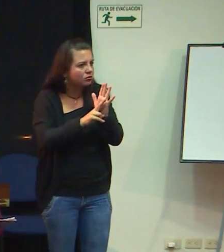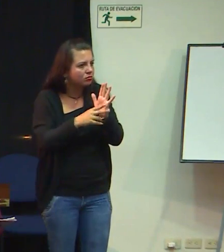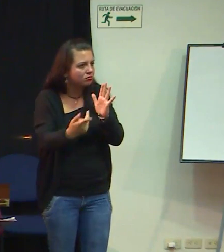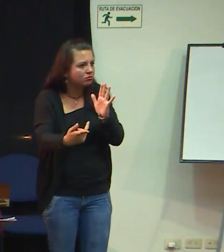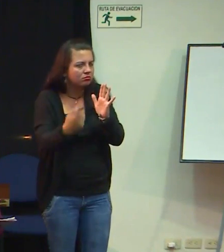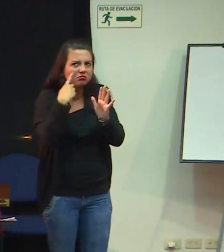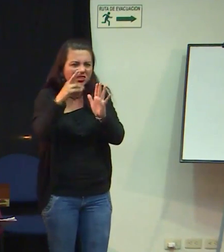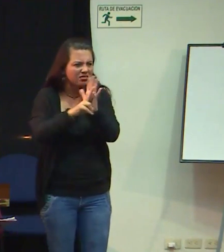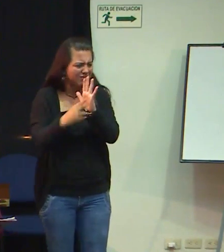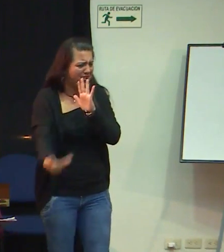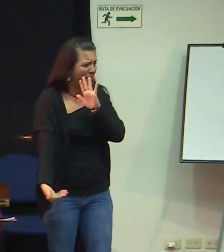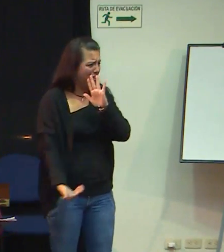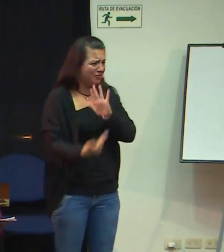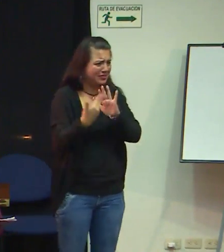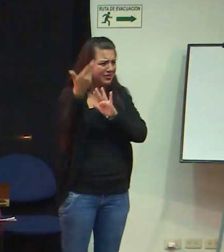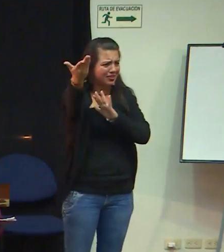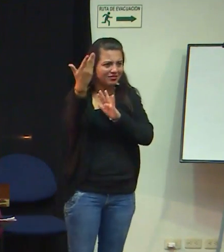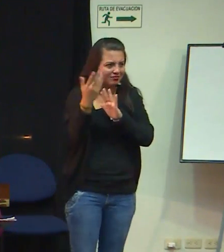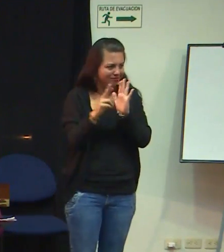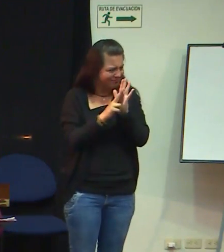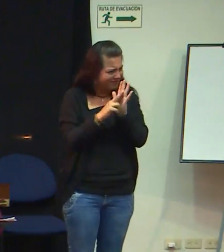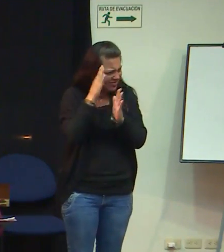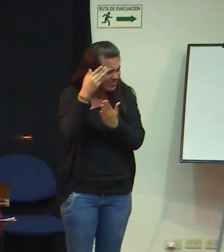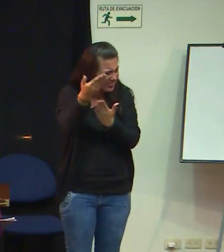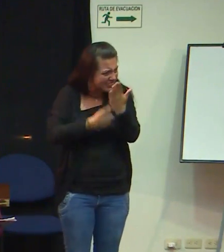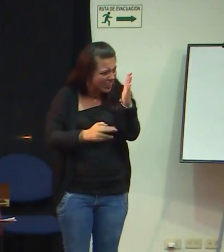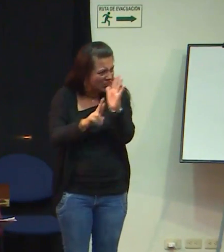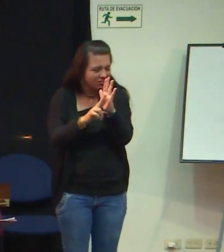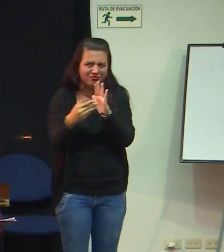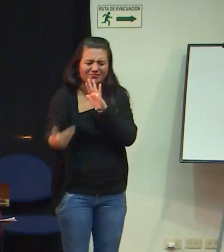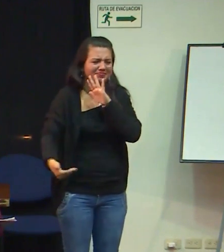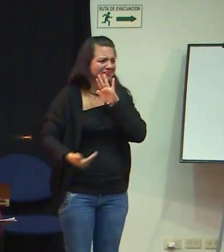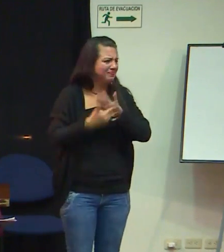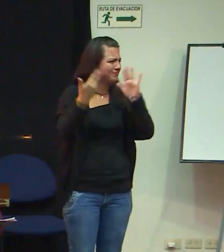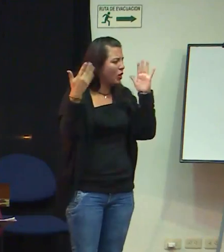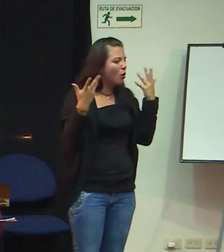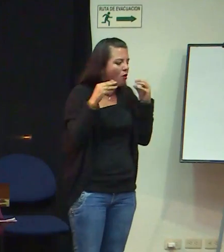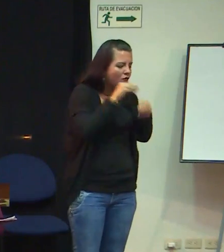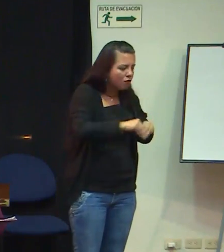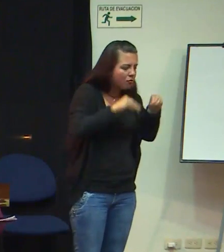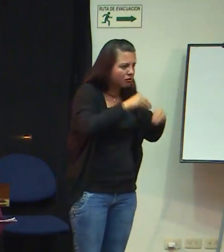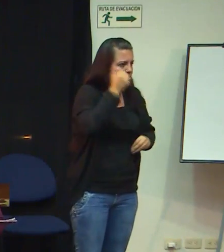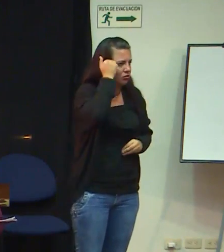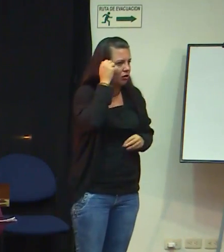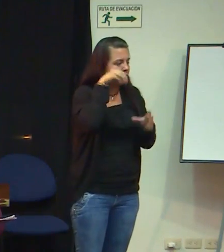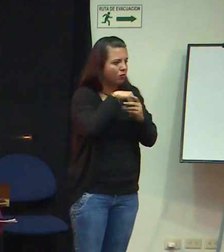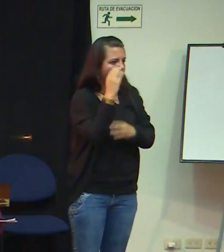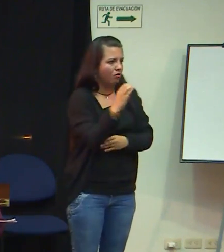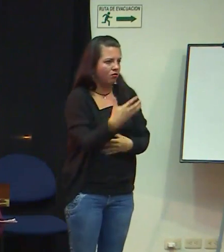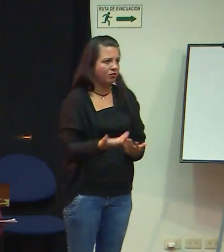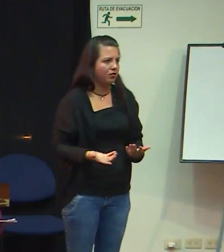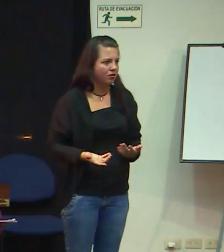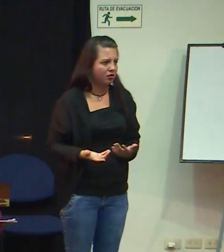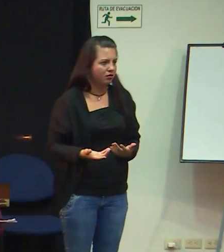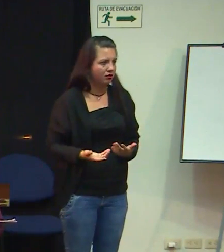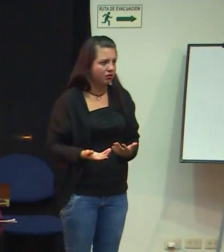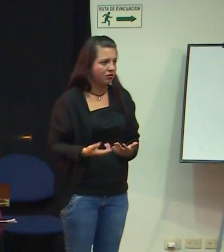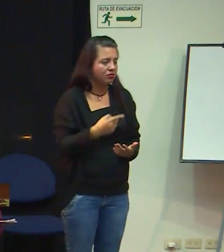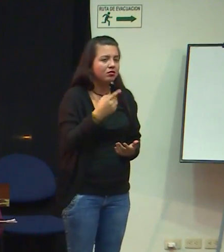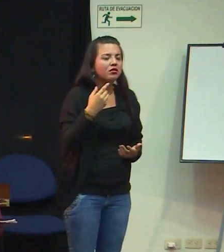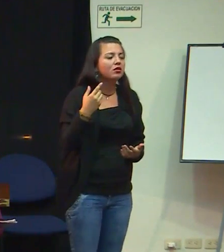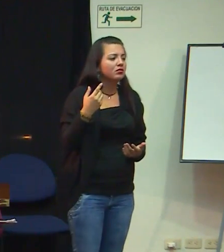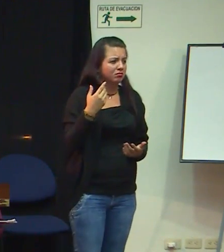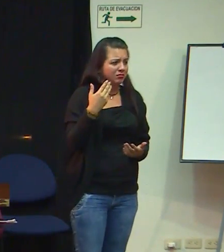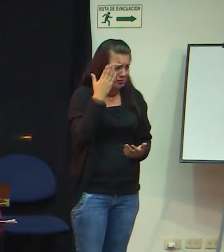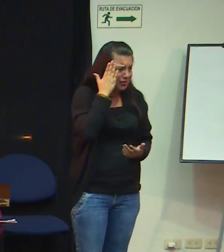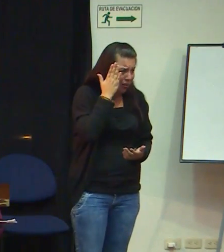ataque y atenta contra todas las dinámicas de formación docente del país? Y no fue hace mucho